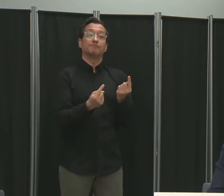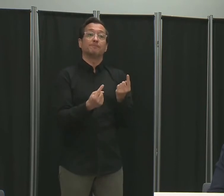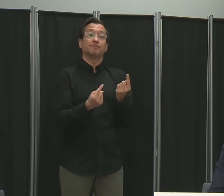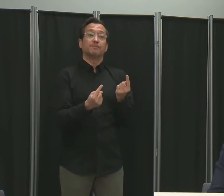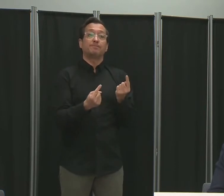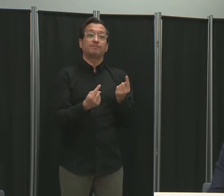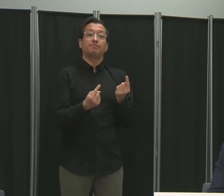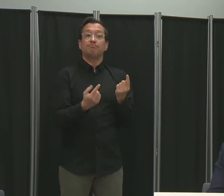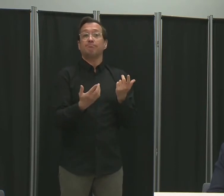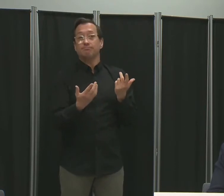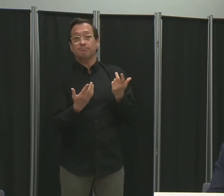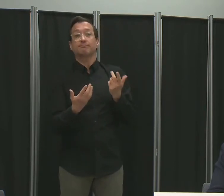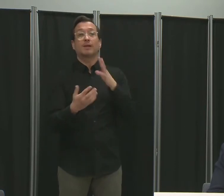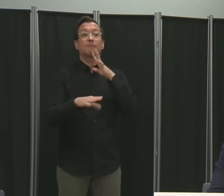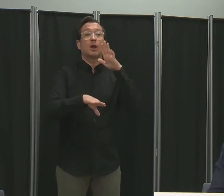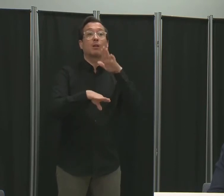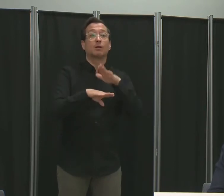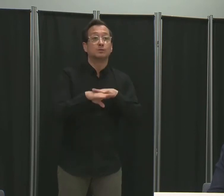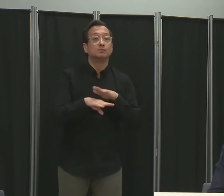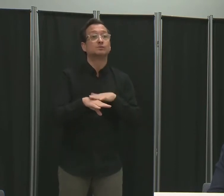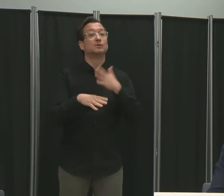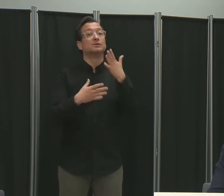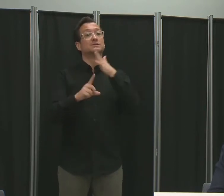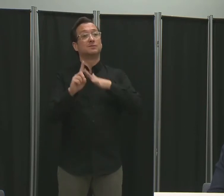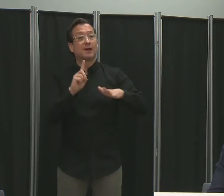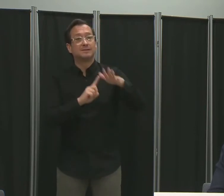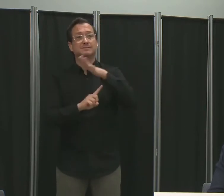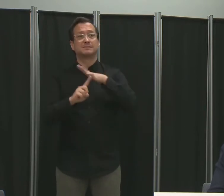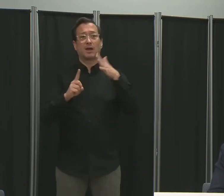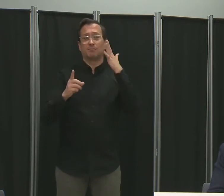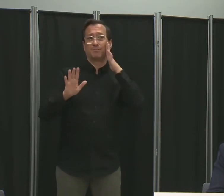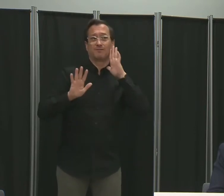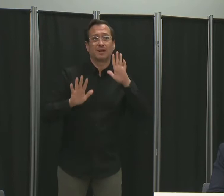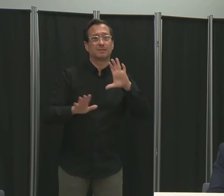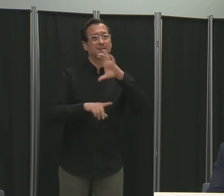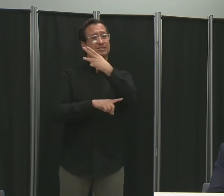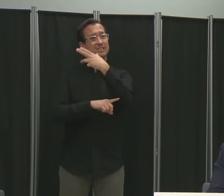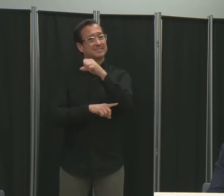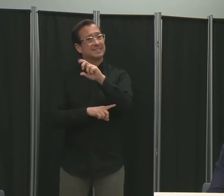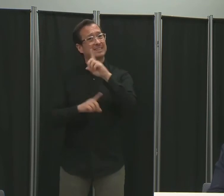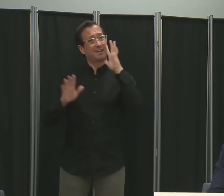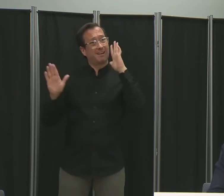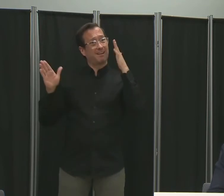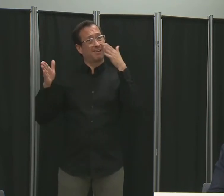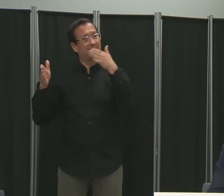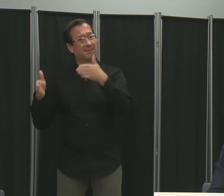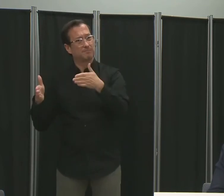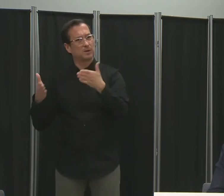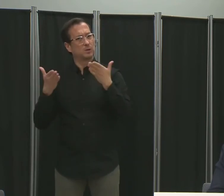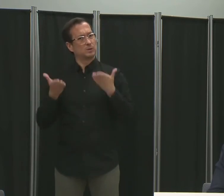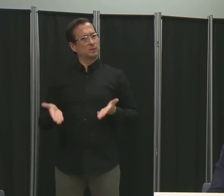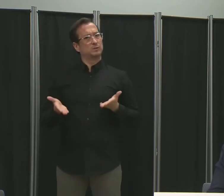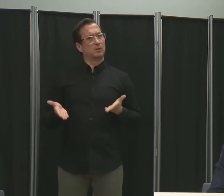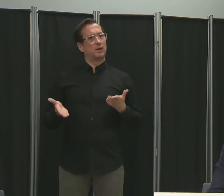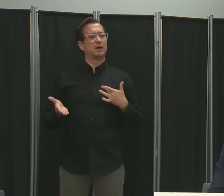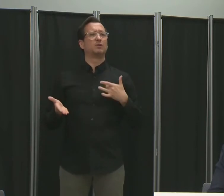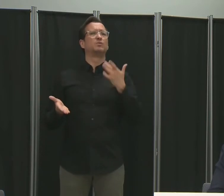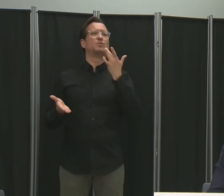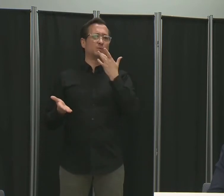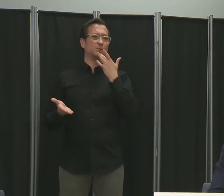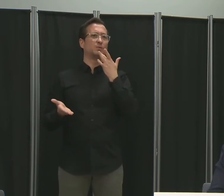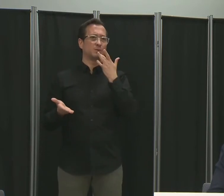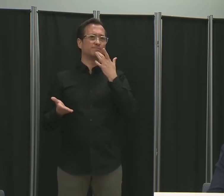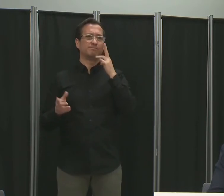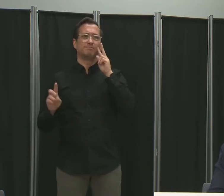parler de toute la situation dramatique en c1 chez célio mais aujourd'hui je voulais qu'on porte aussi une attention à tous nos aînés qui